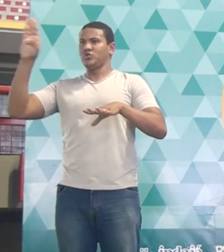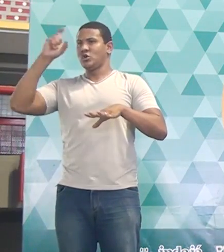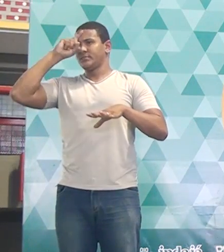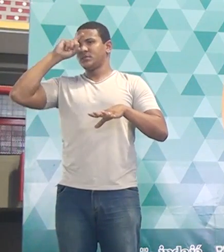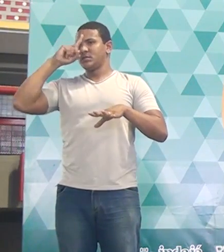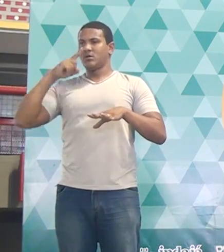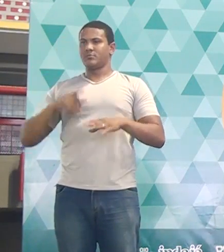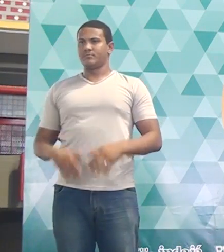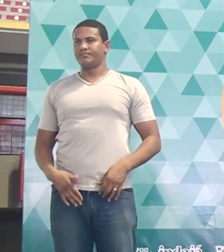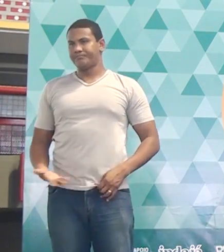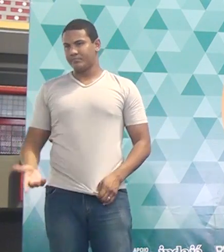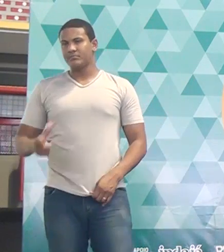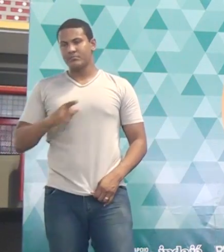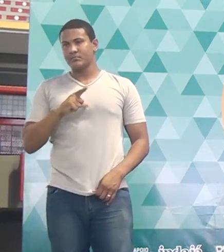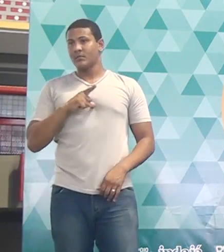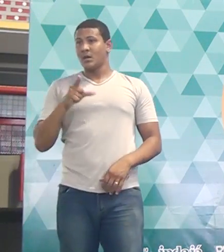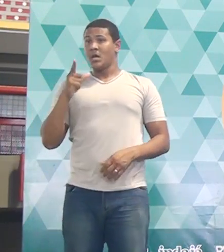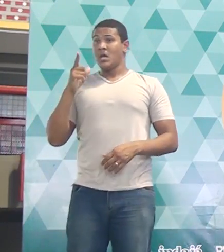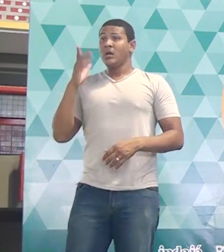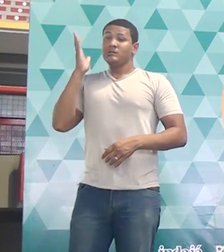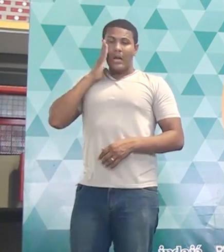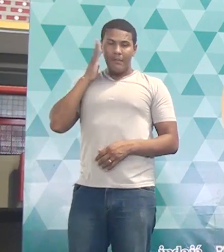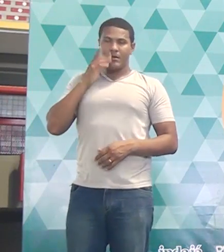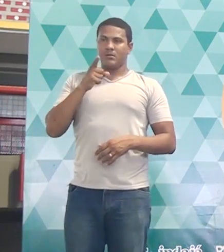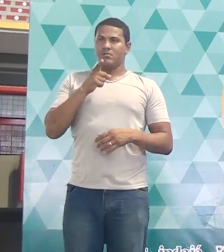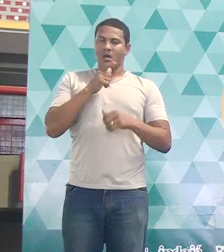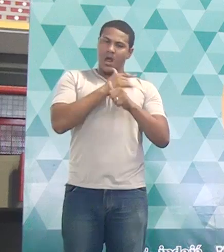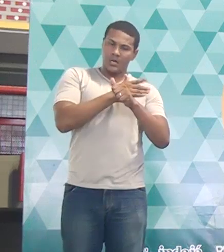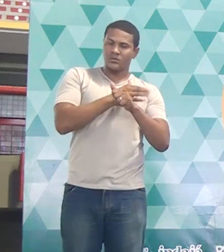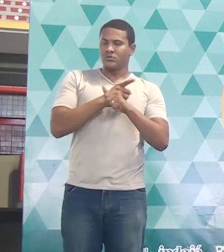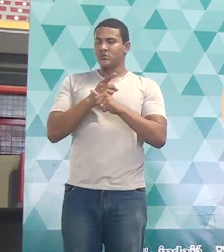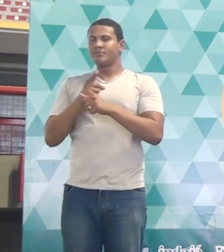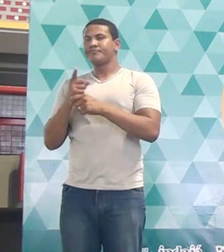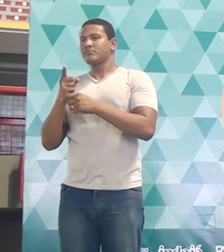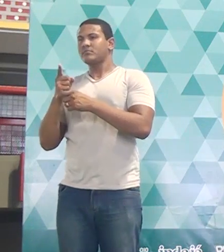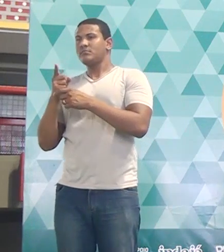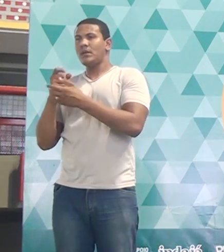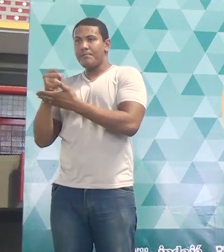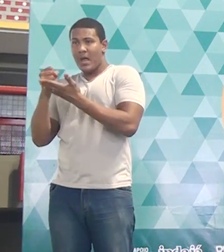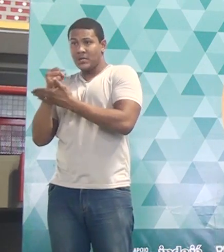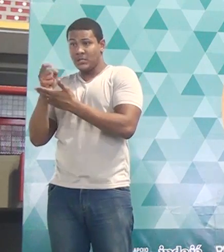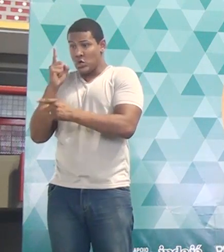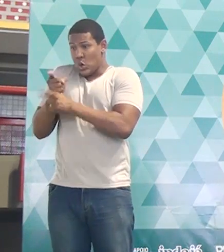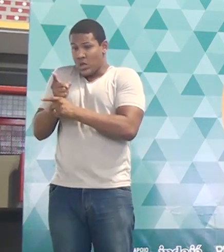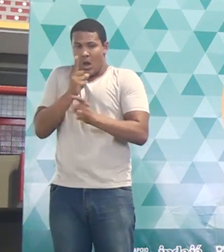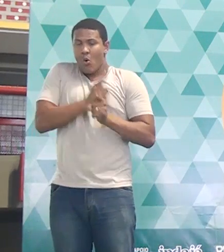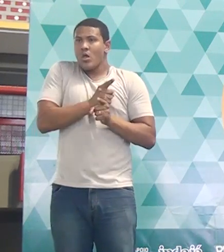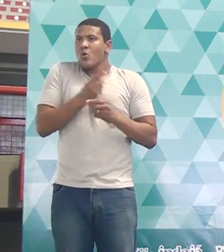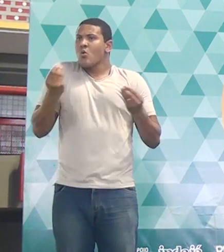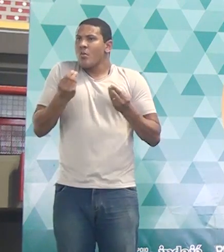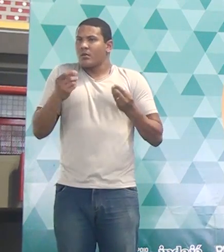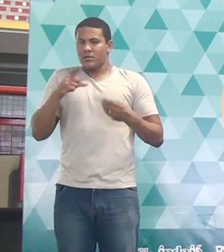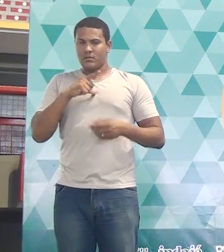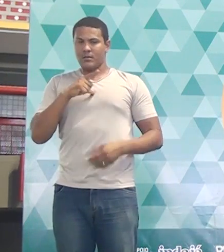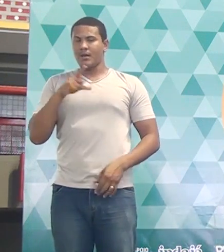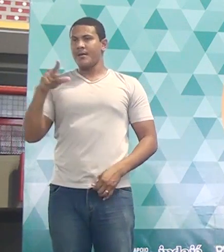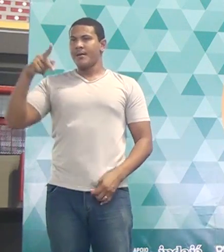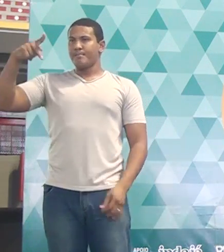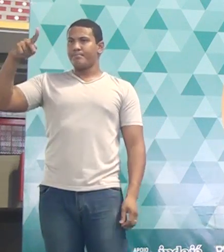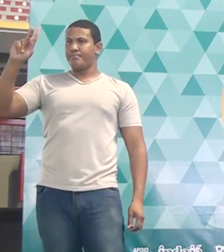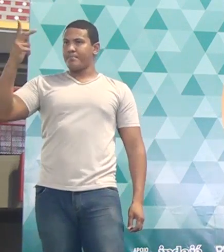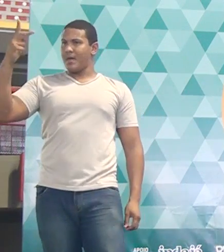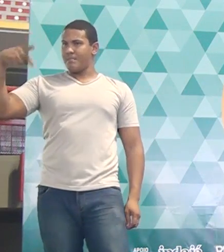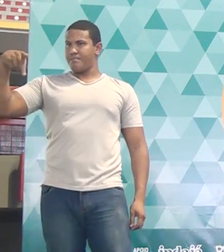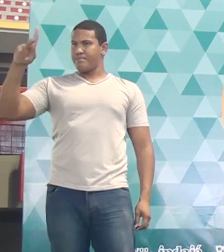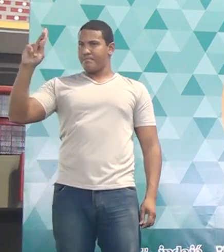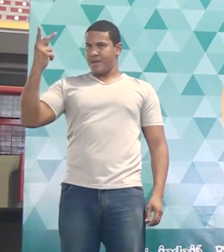saídas. Existe uma escala, existe uma grandeza chamada pH, que serve para dizer